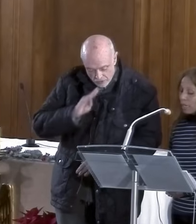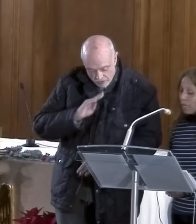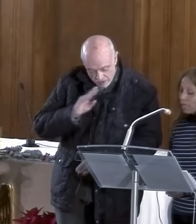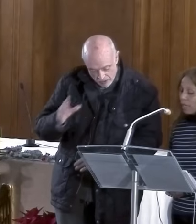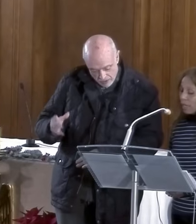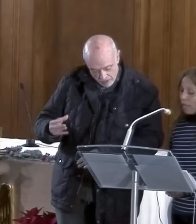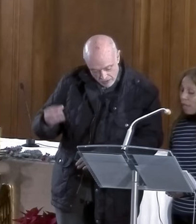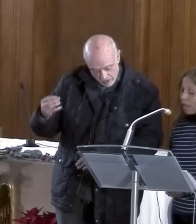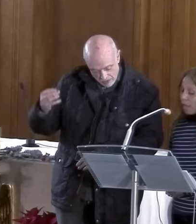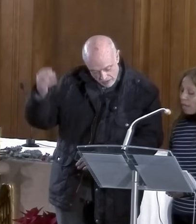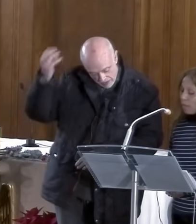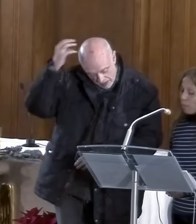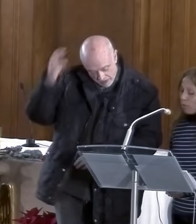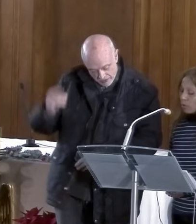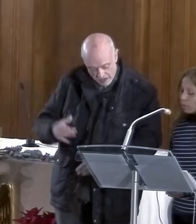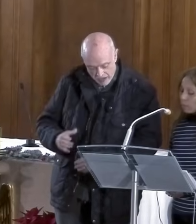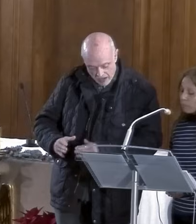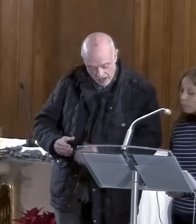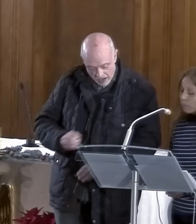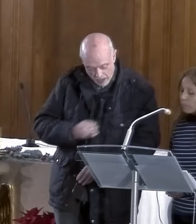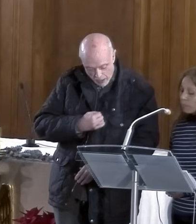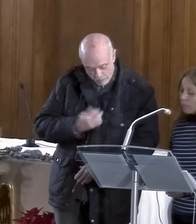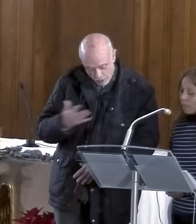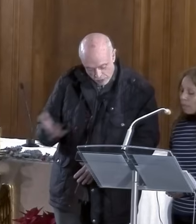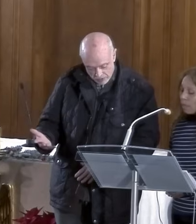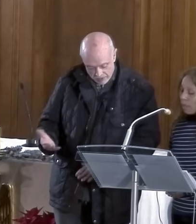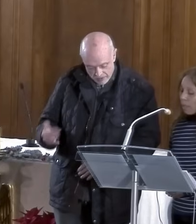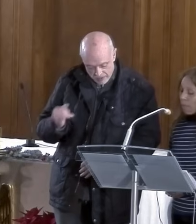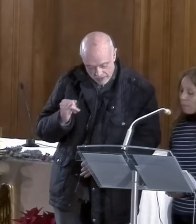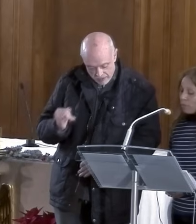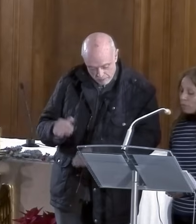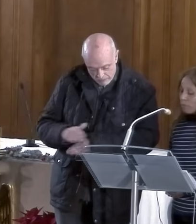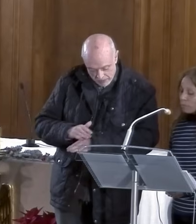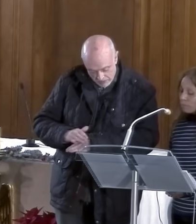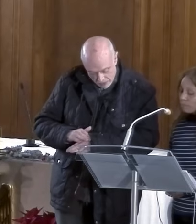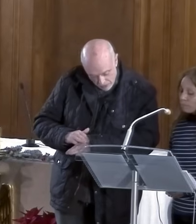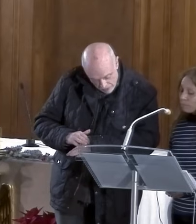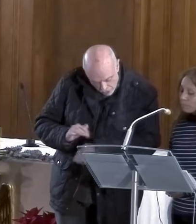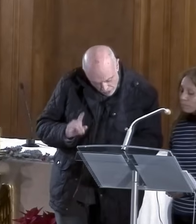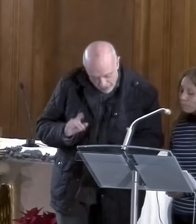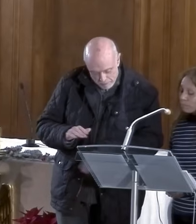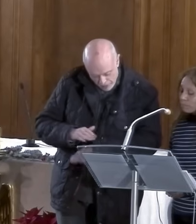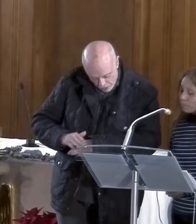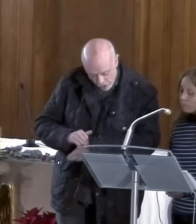donde reine el amor, el perdón